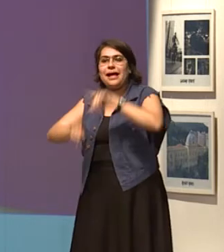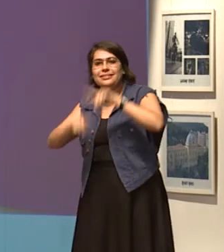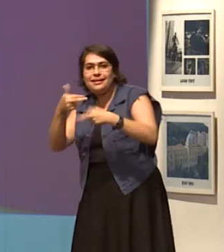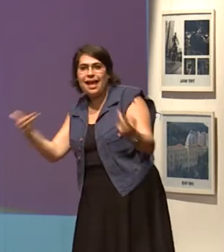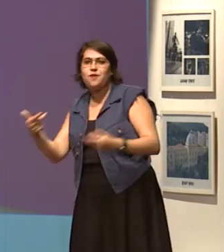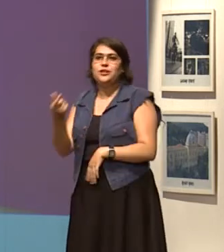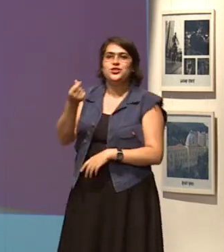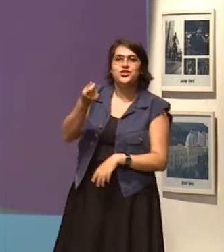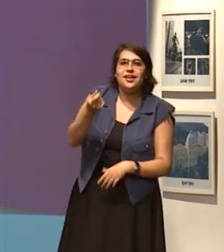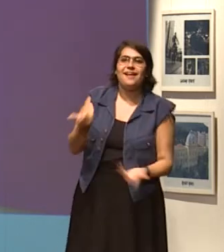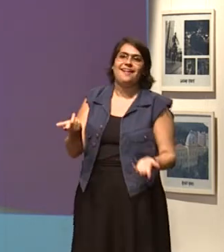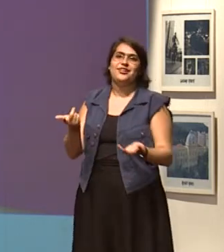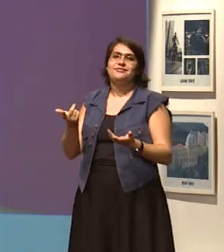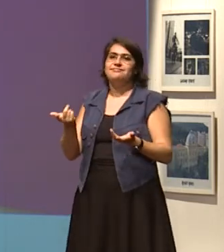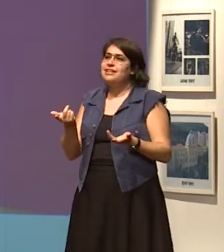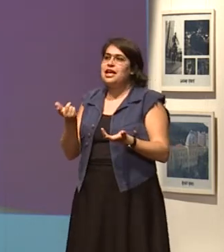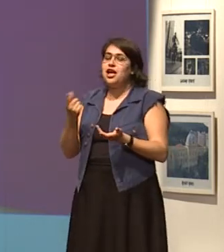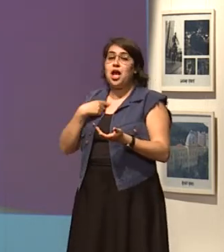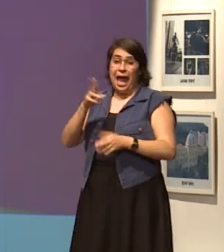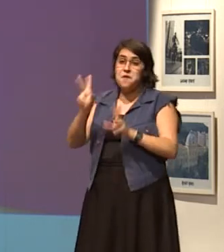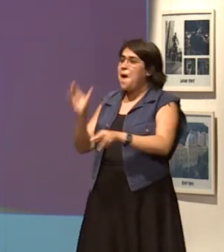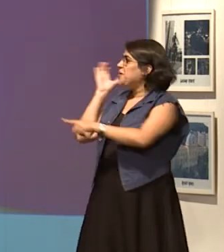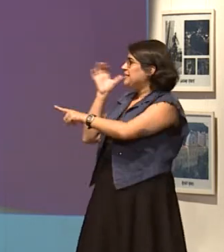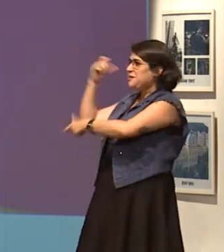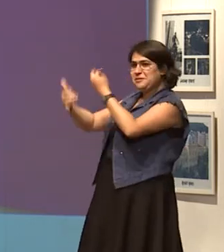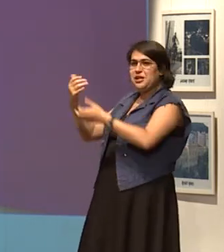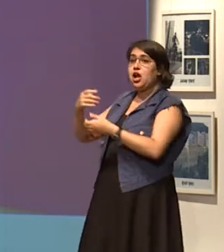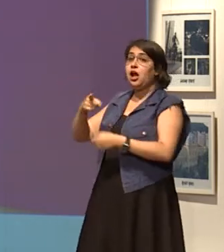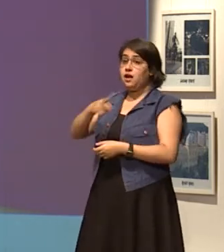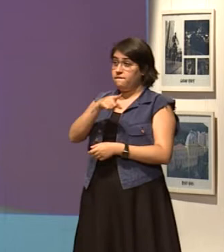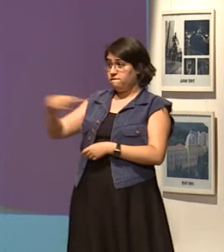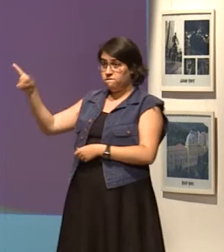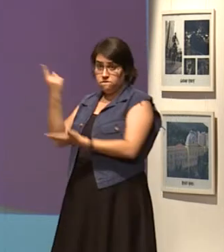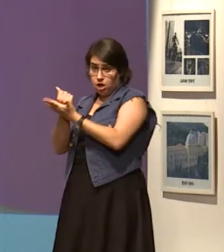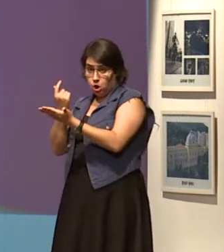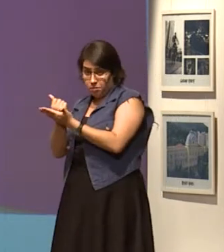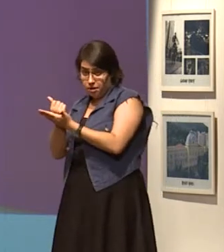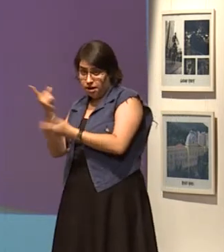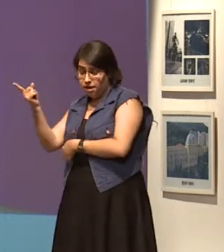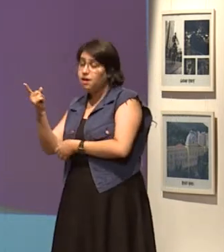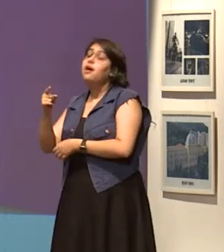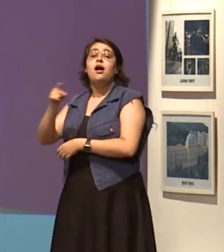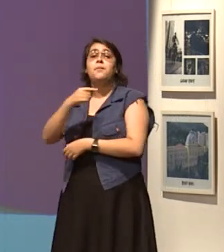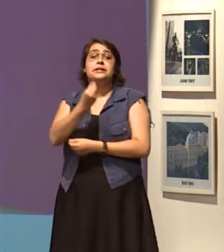Na violência patrimonial, a mulher depende financeiramente do companheiro. Como a Selma explicou,